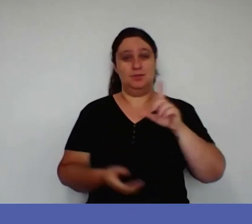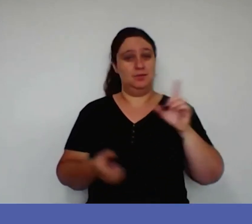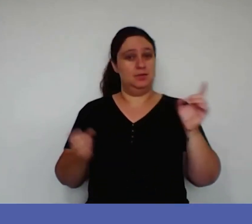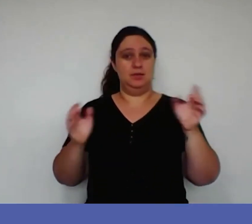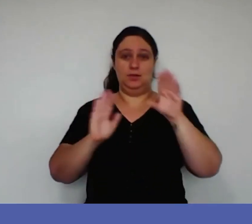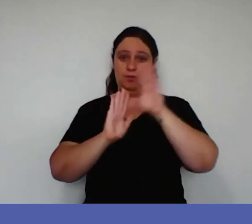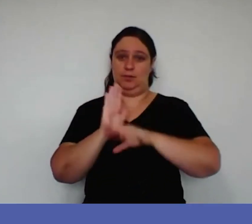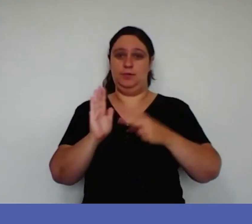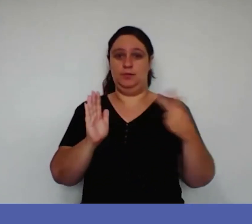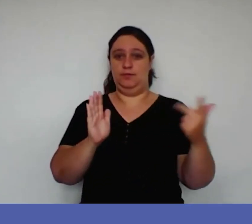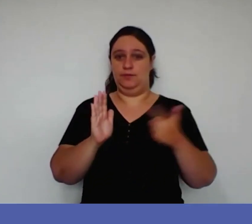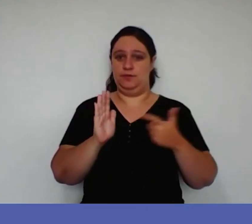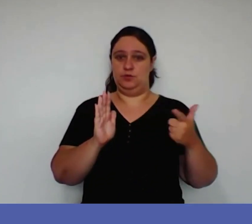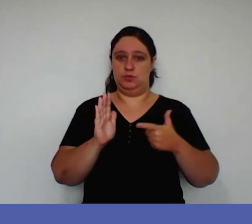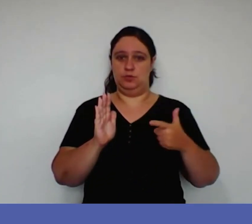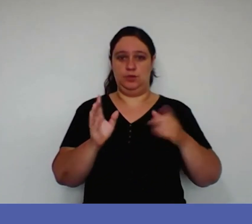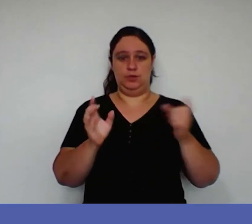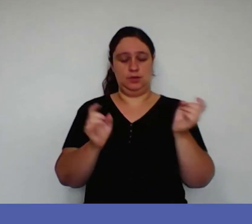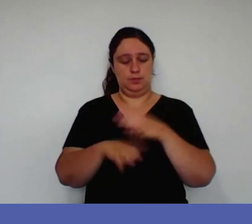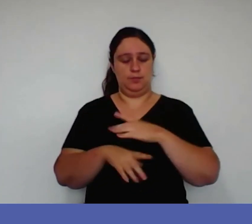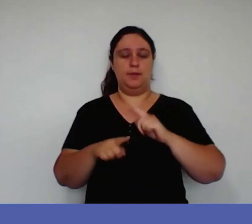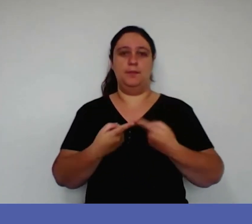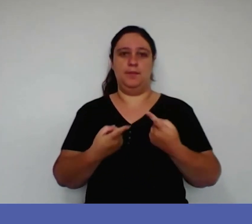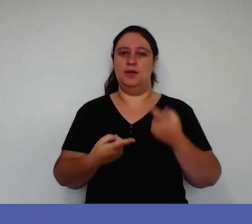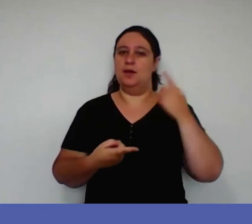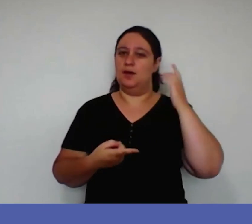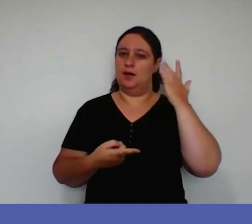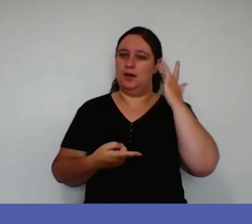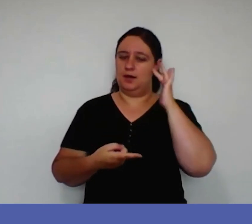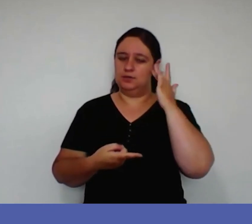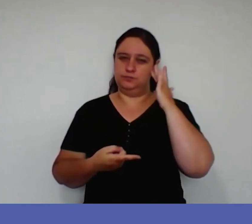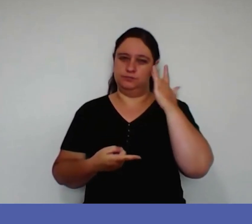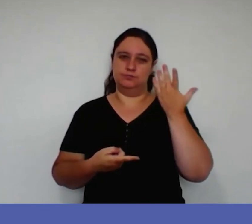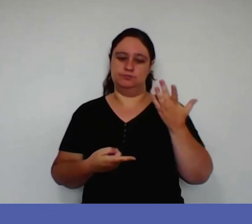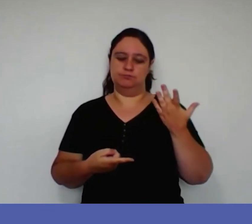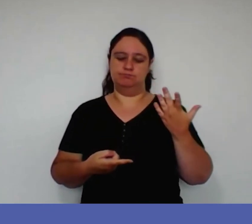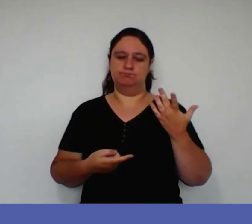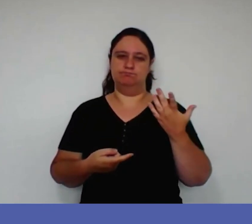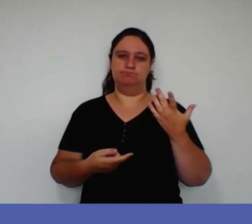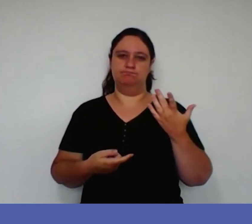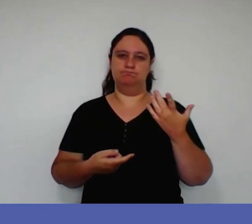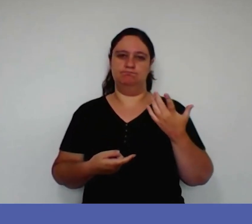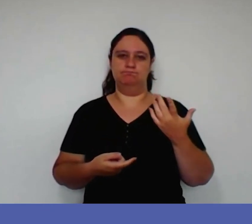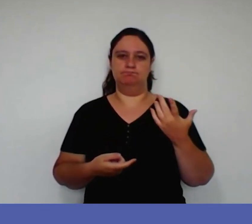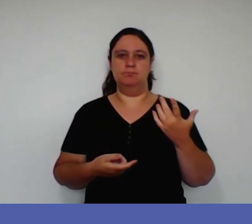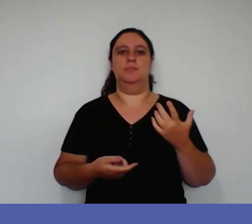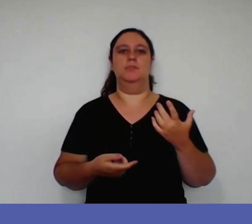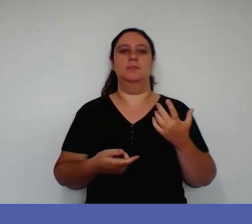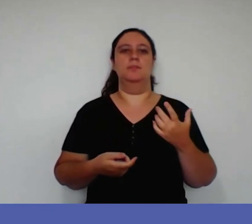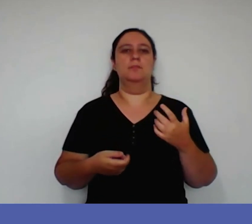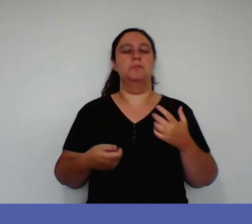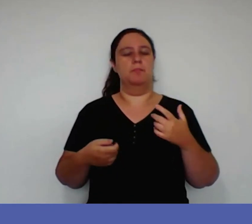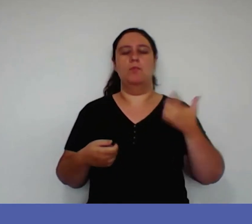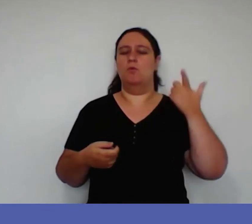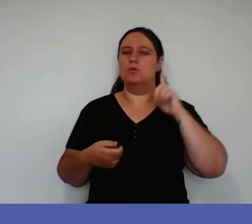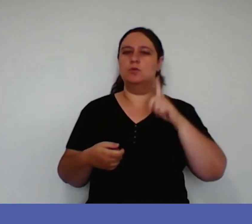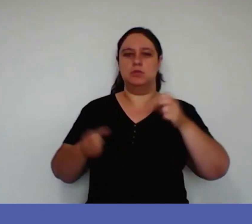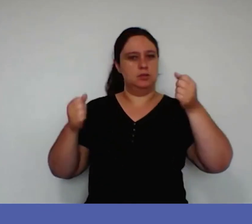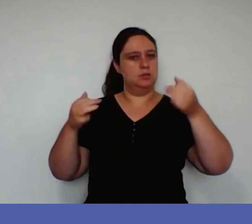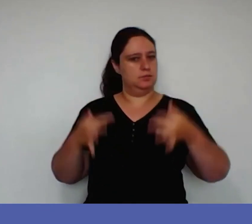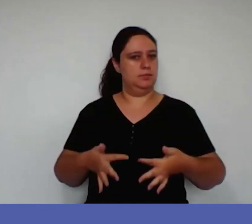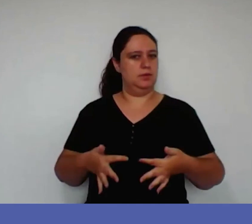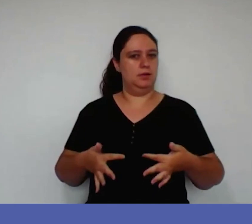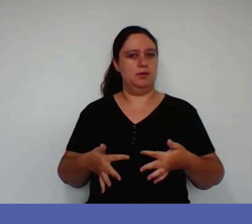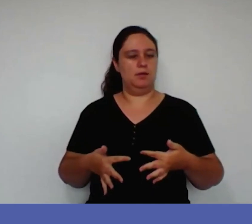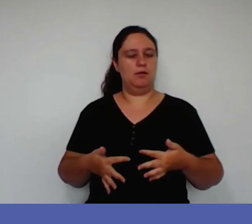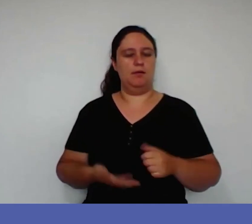todo, mas, irmãos, eu acho que é suficiente, né? Eu acho que eu consegui passar esse encargo. Daqui para frente, irmão,